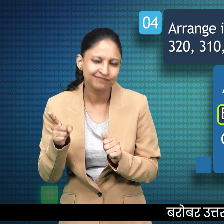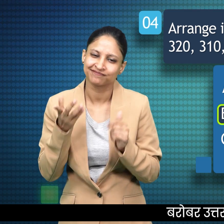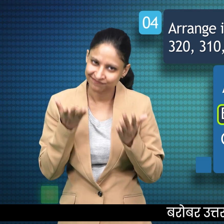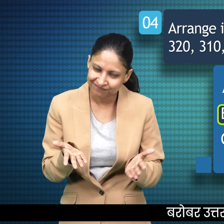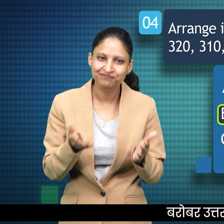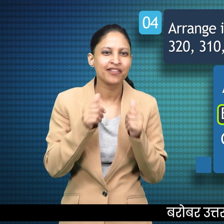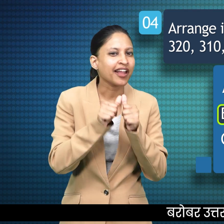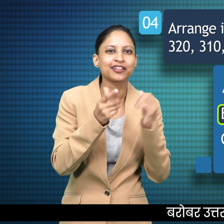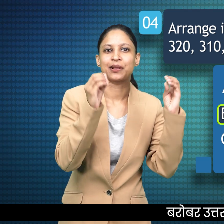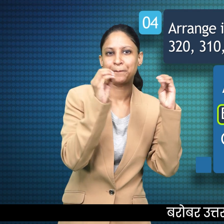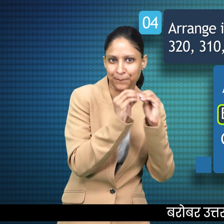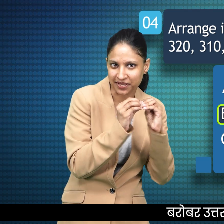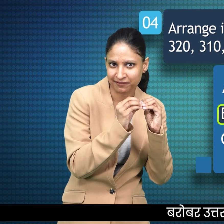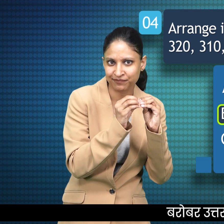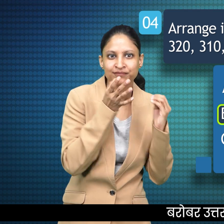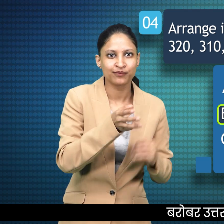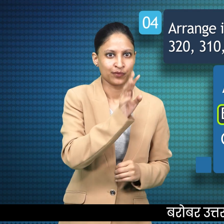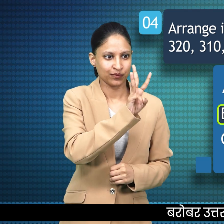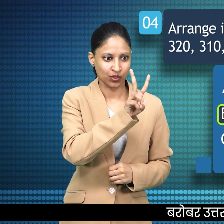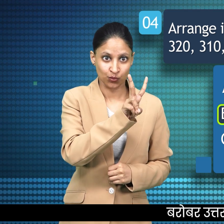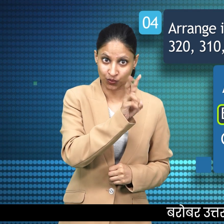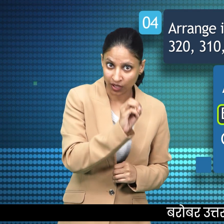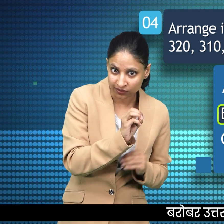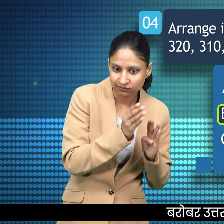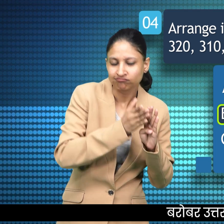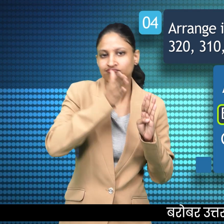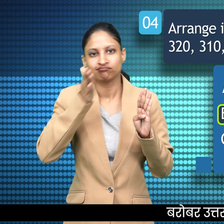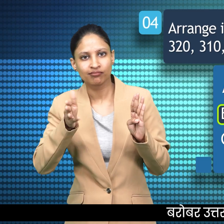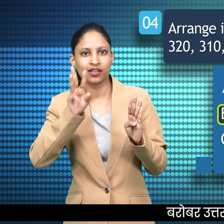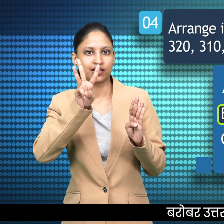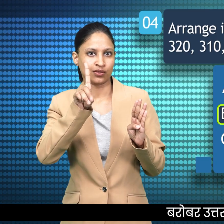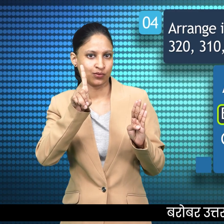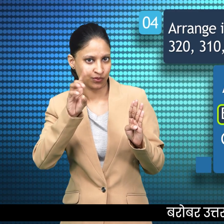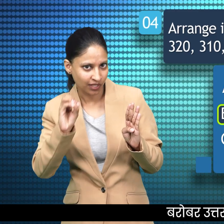बरोबर उत्तर 320, 310, 300.